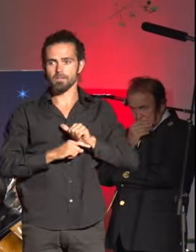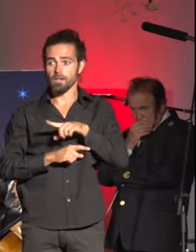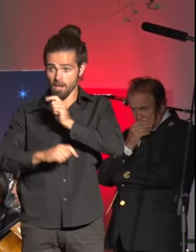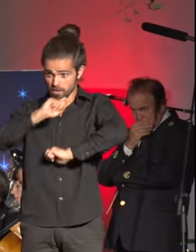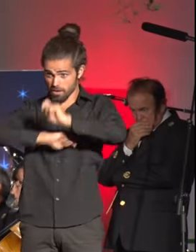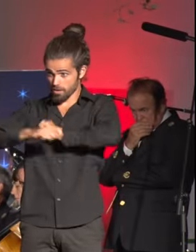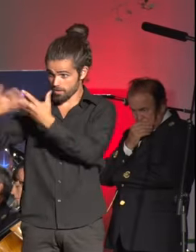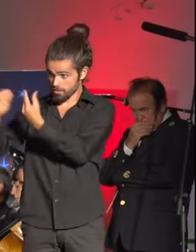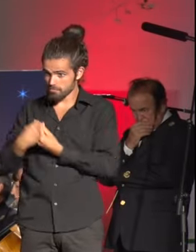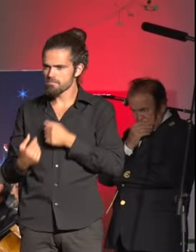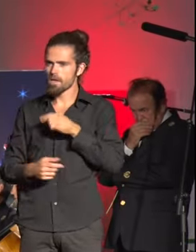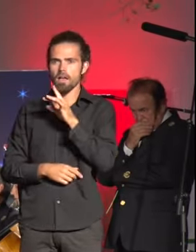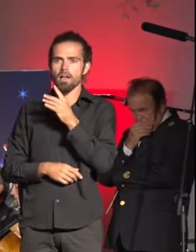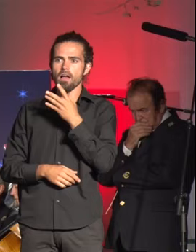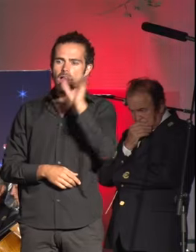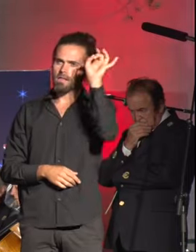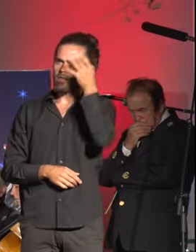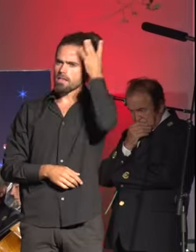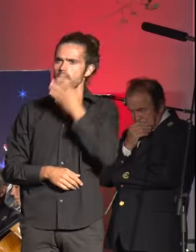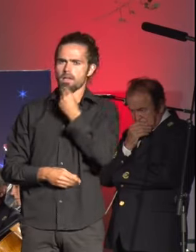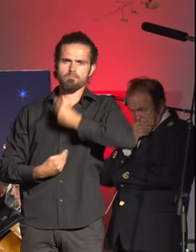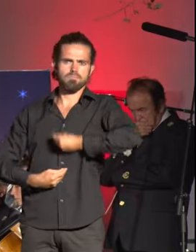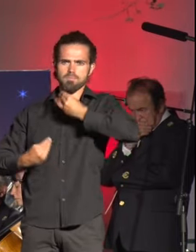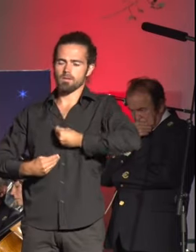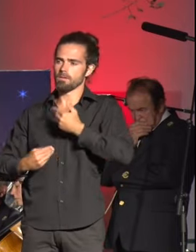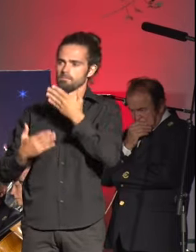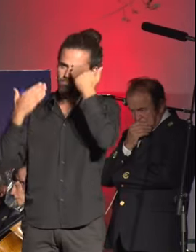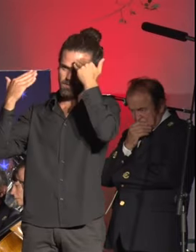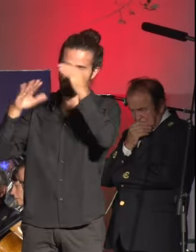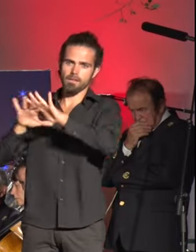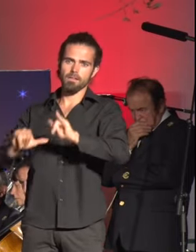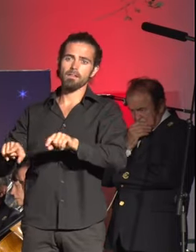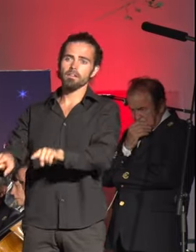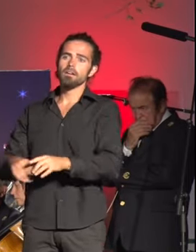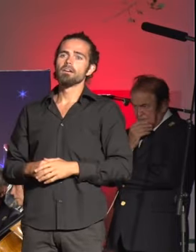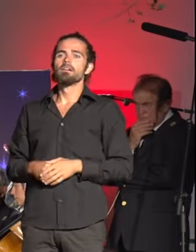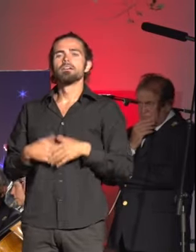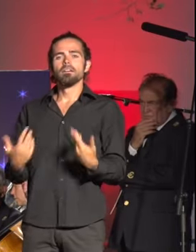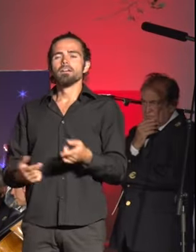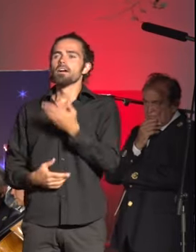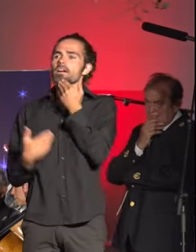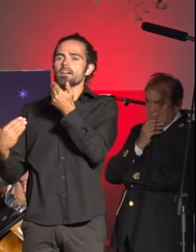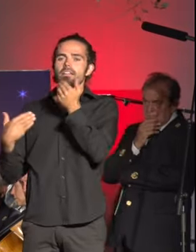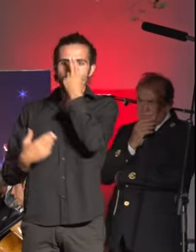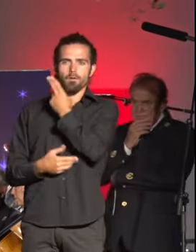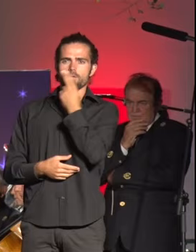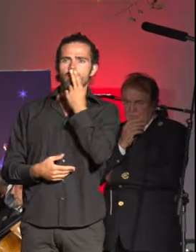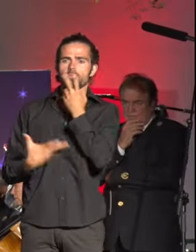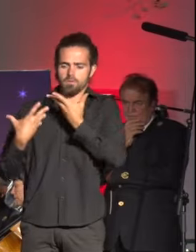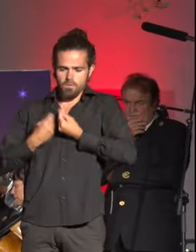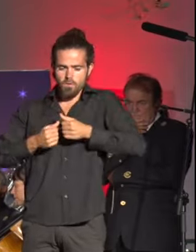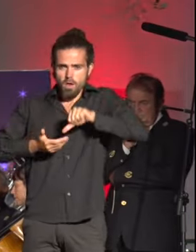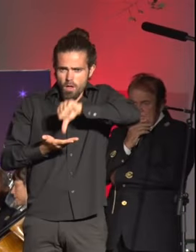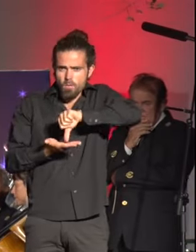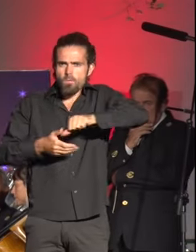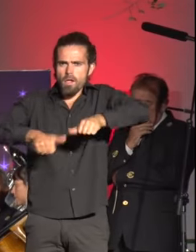por esta maravillosa idea. Bueno, a los manchegos de este año les agradecemos su compromiso con Albacete, les damos ánimo para que